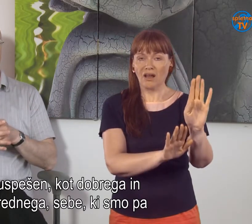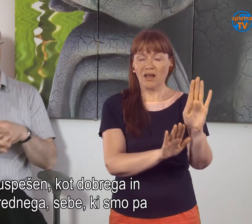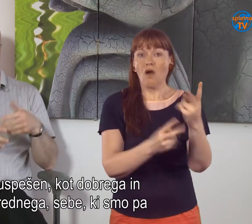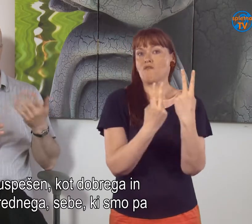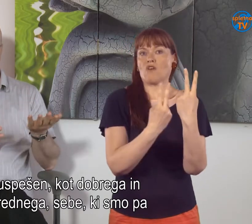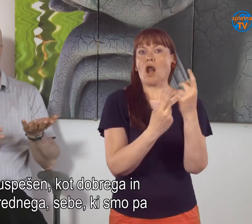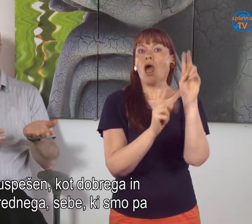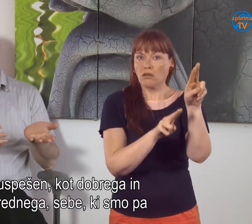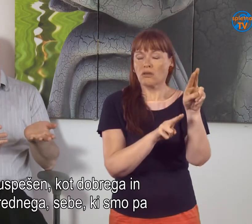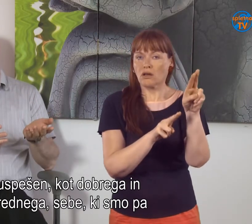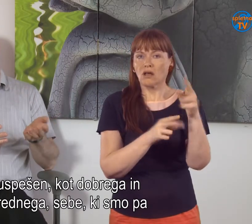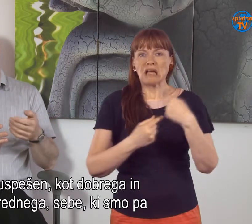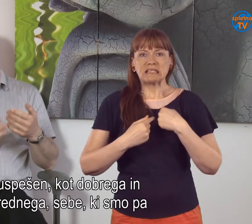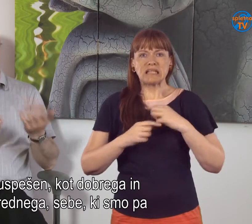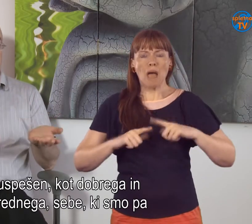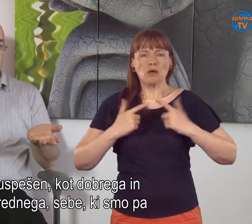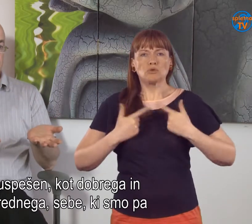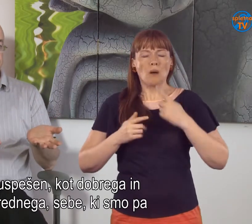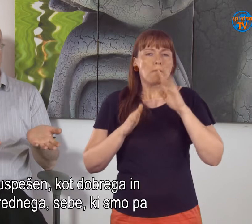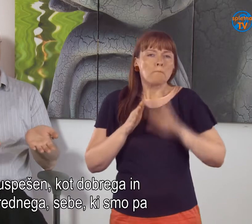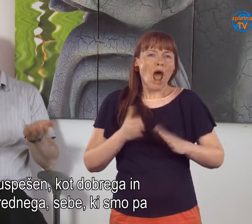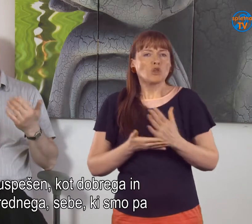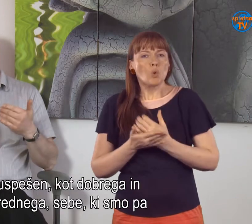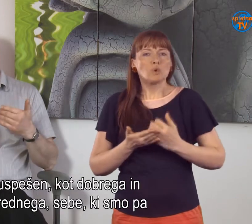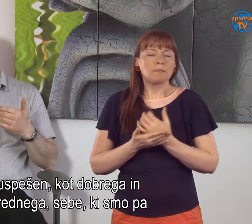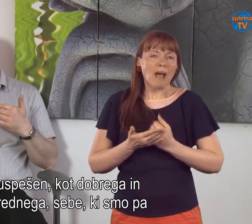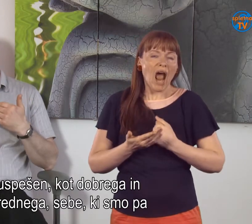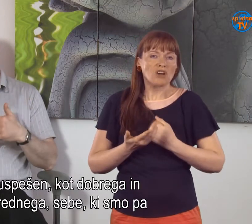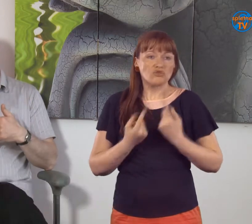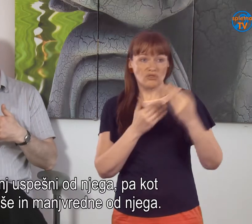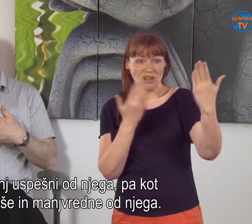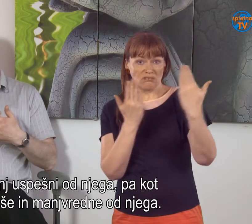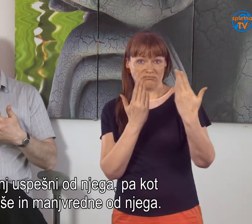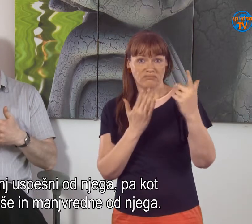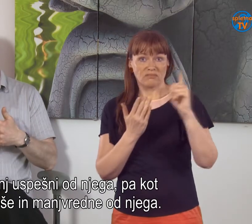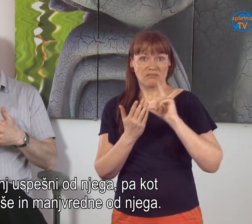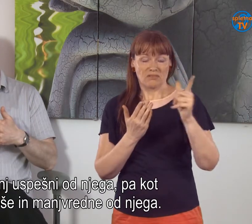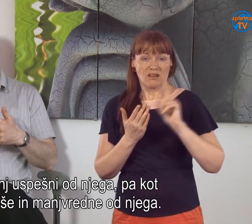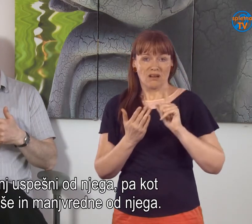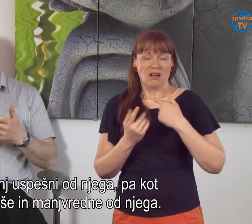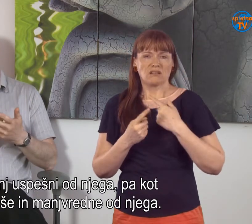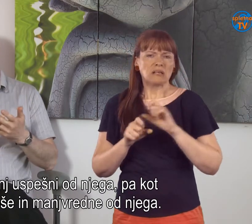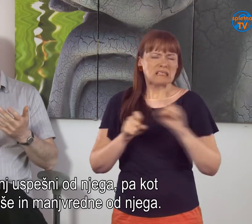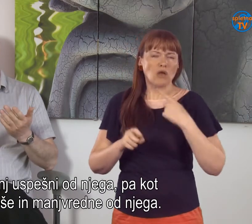kot dobrega, vrednega, in sebe, ki smo manj uspešni od njega, kot